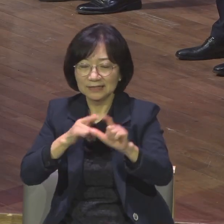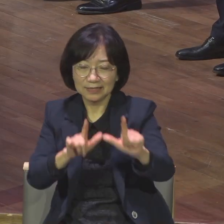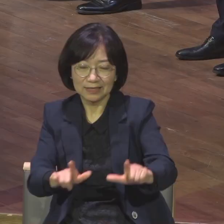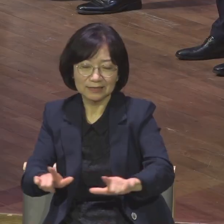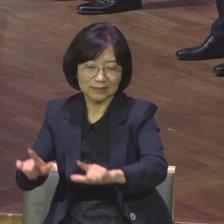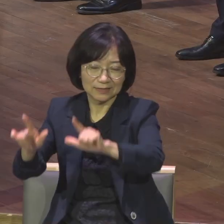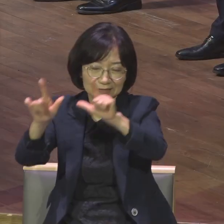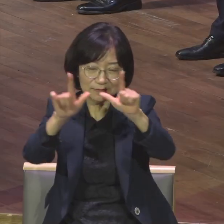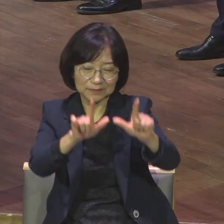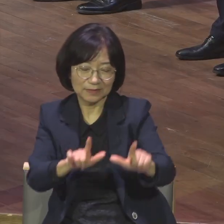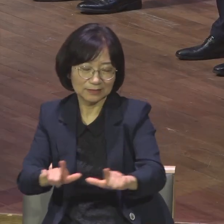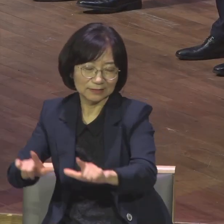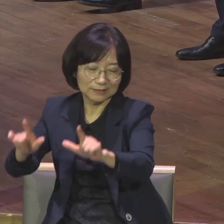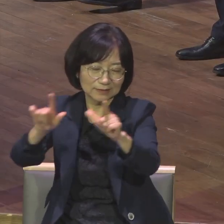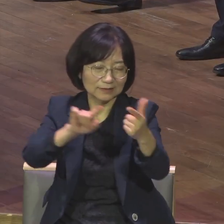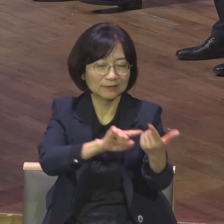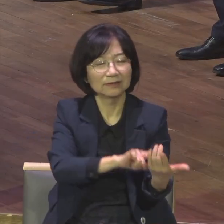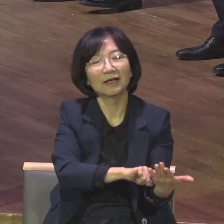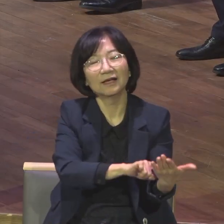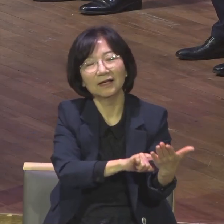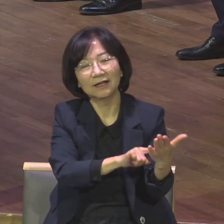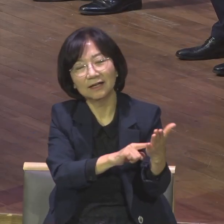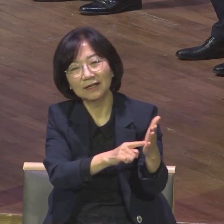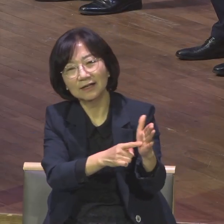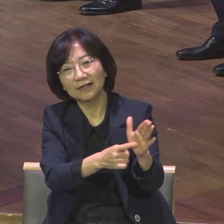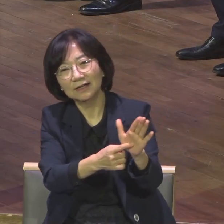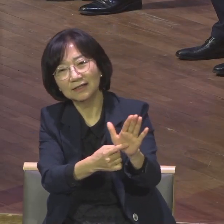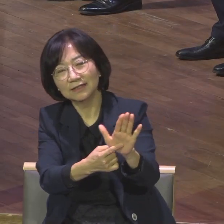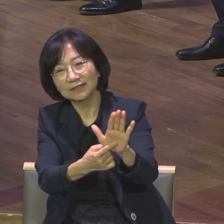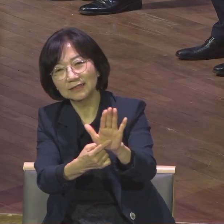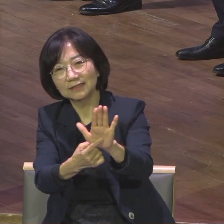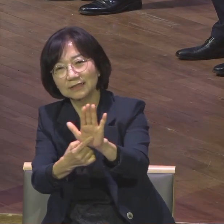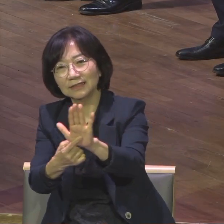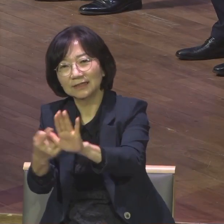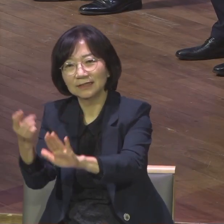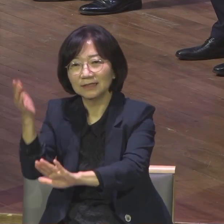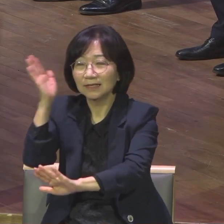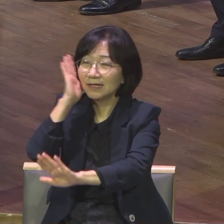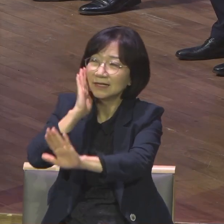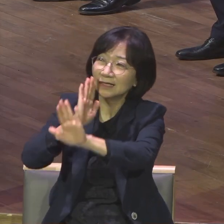예수만 내 삶에 드러나기